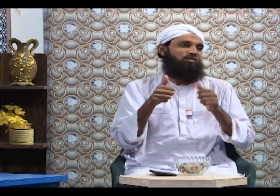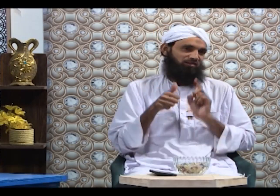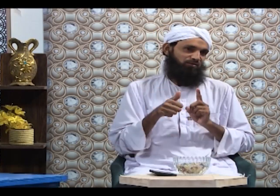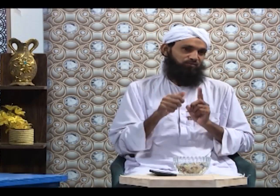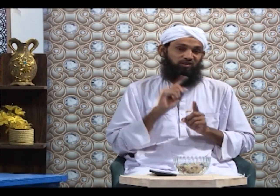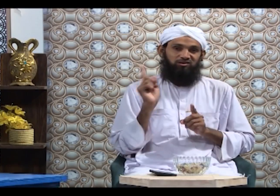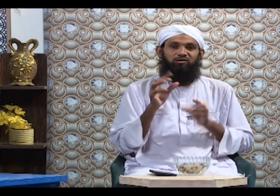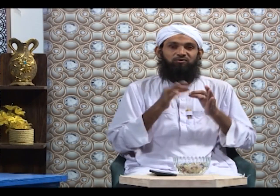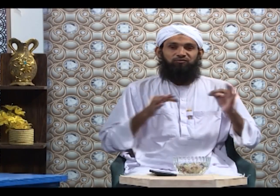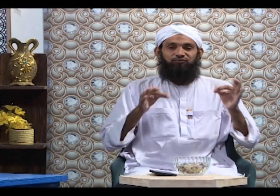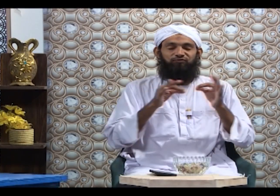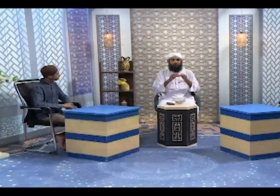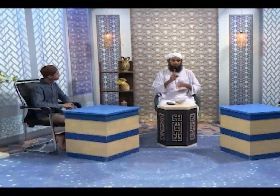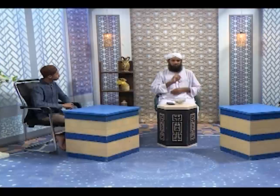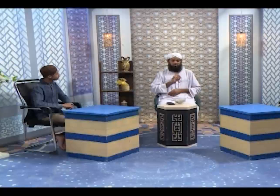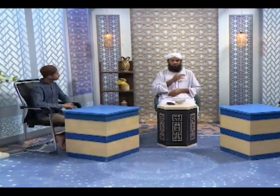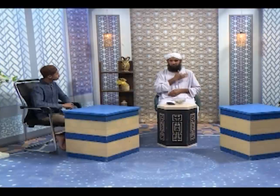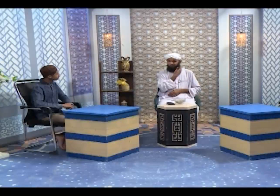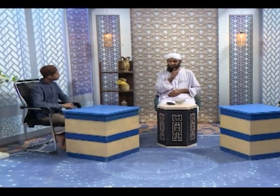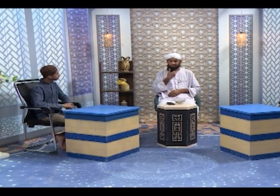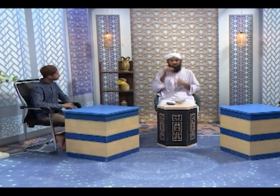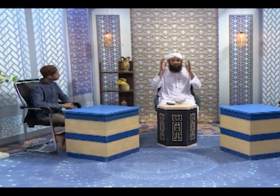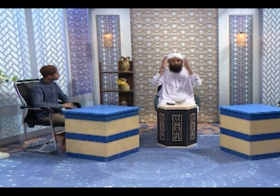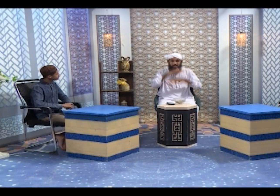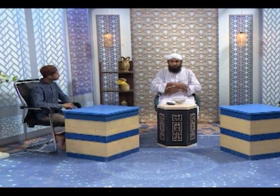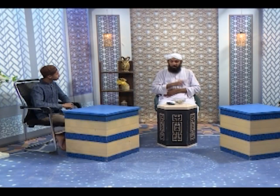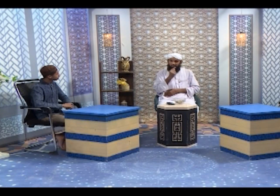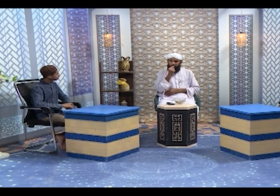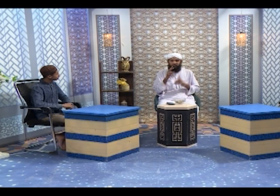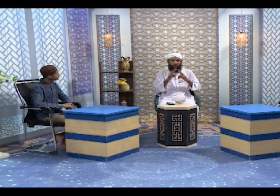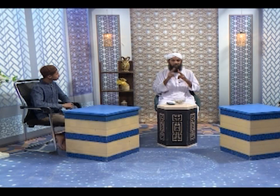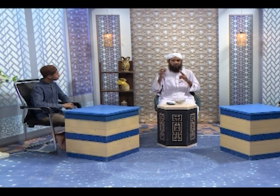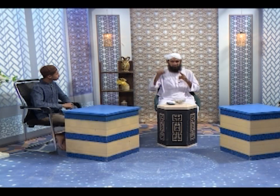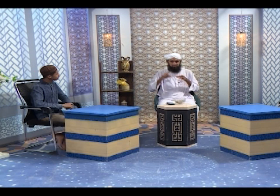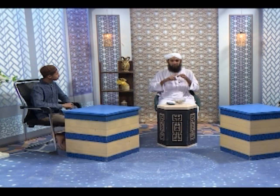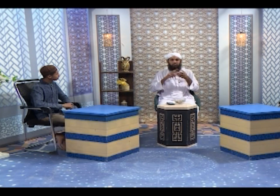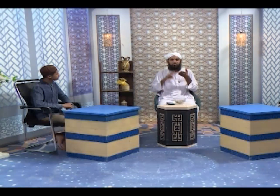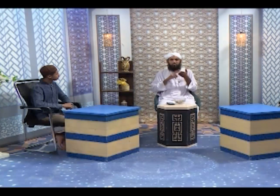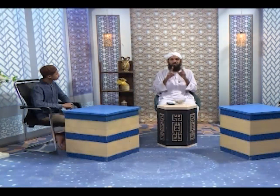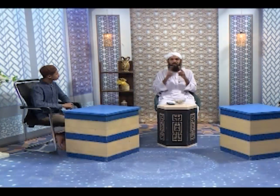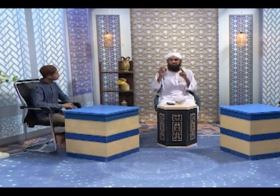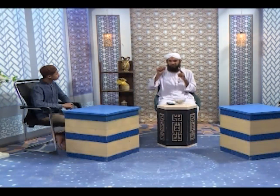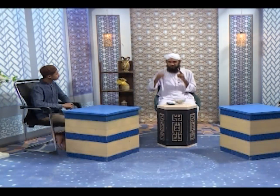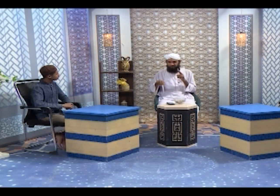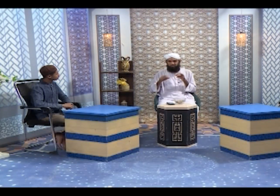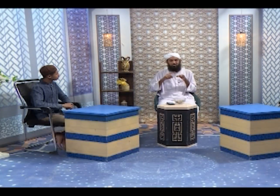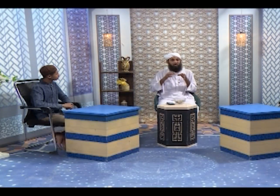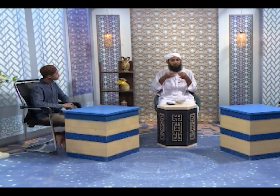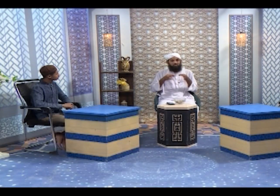بھی شریعت کے پابند ہوں گے، نماز روزے کے پابند ہوں گے، تلاوت قرآن کرنے والے ہوں گے، فلم و ڈراموں گناہوں